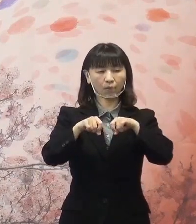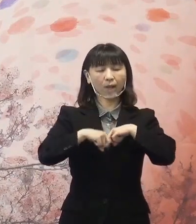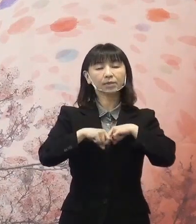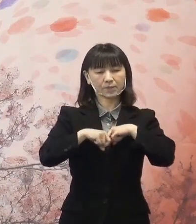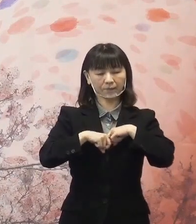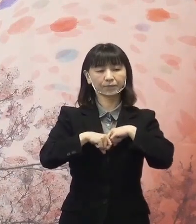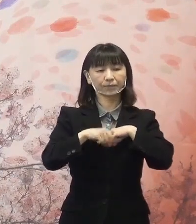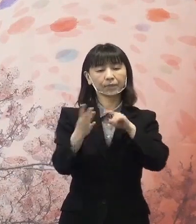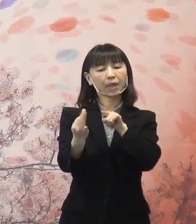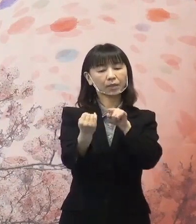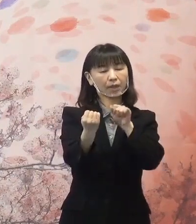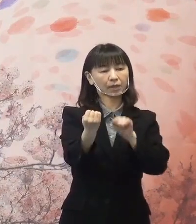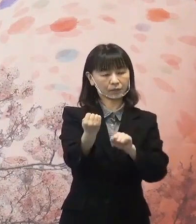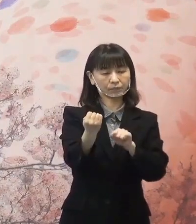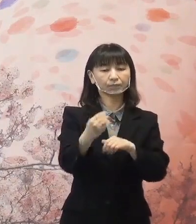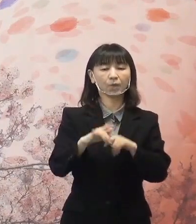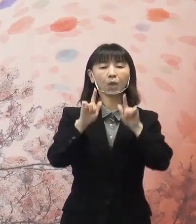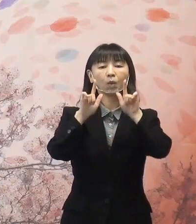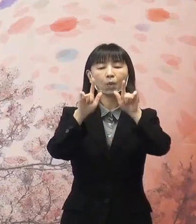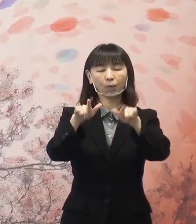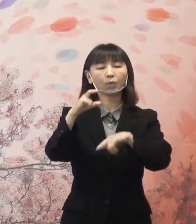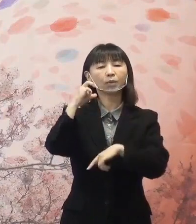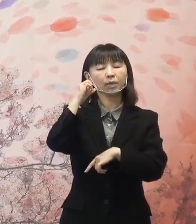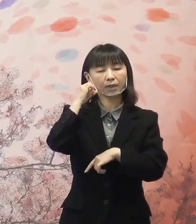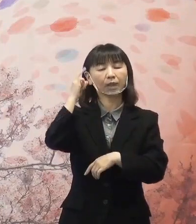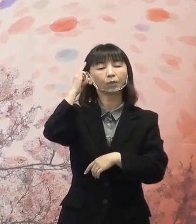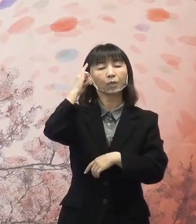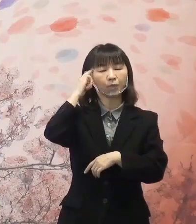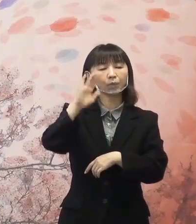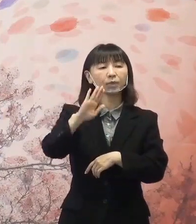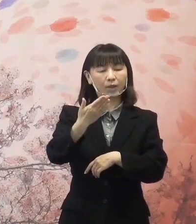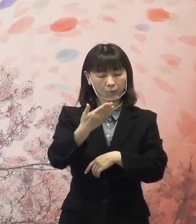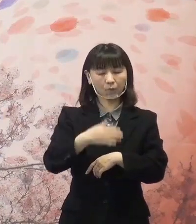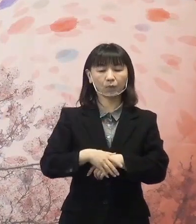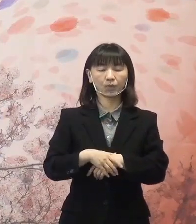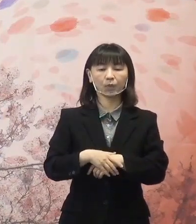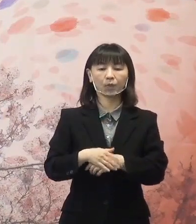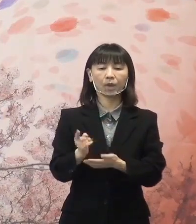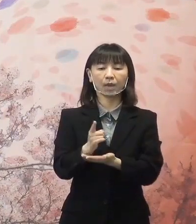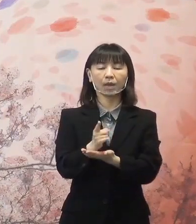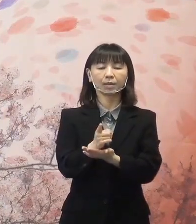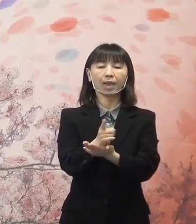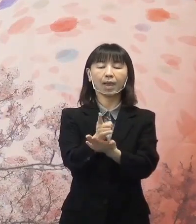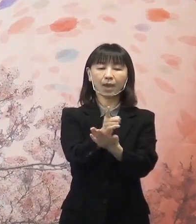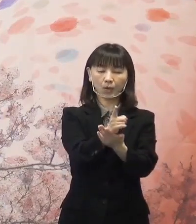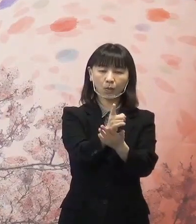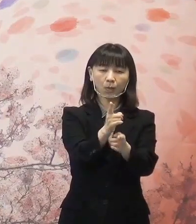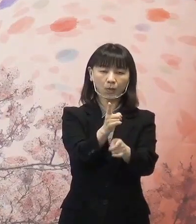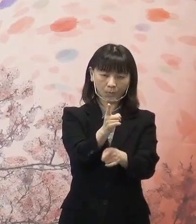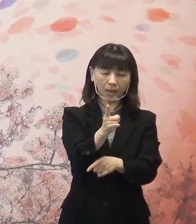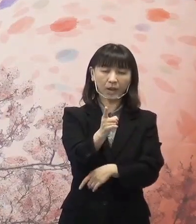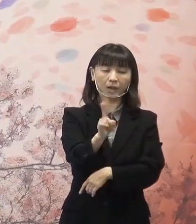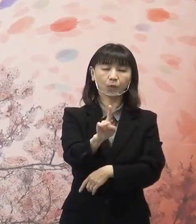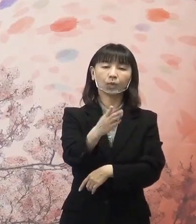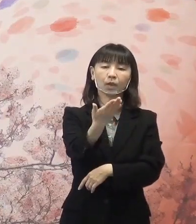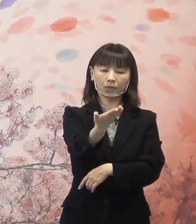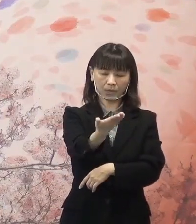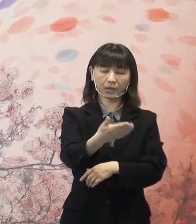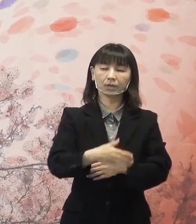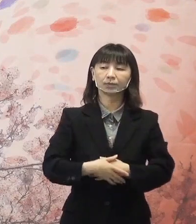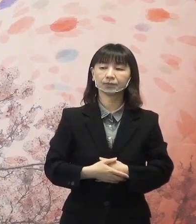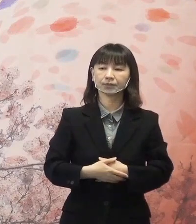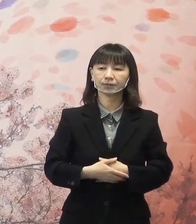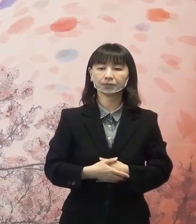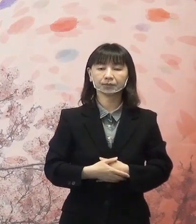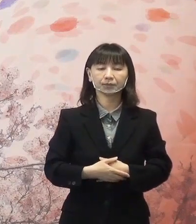はい、 公表できない部分も多いと思いますけれども、はい、感染経路自体は応援しているのかという部分については